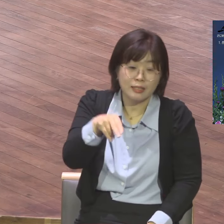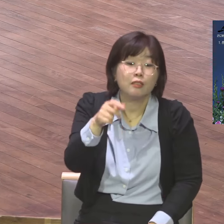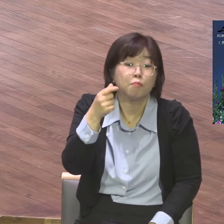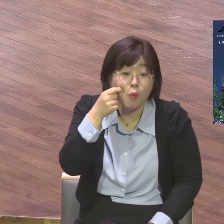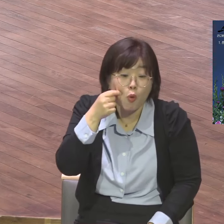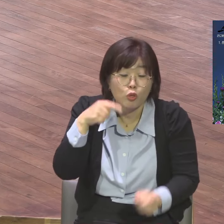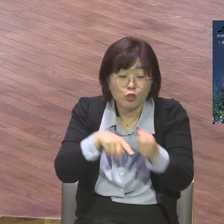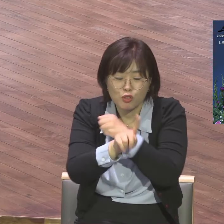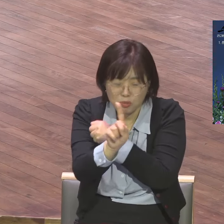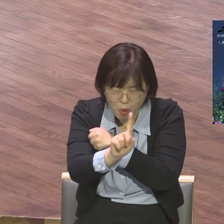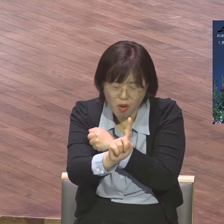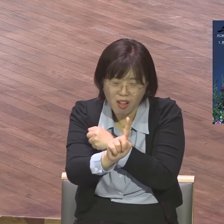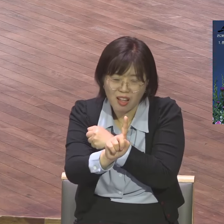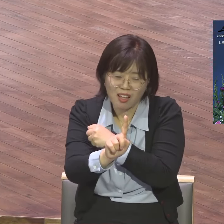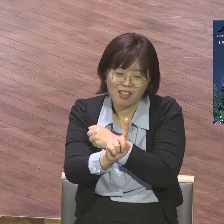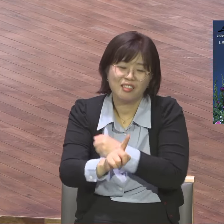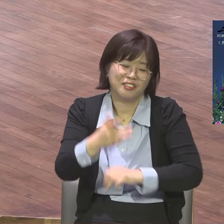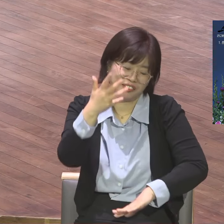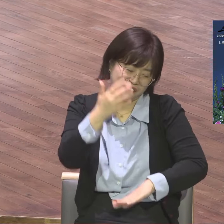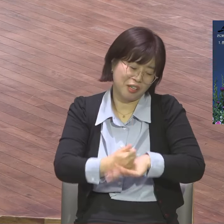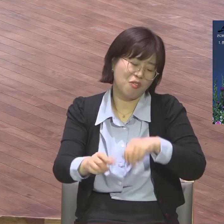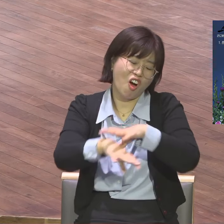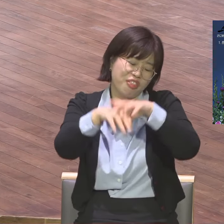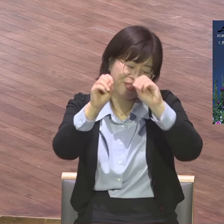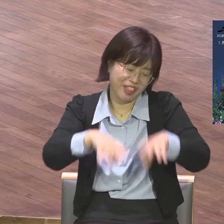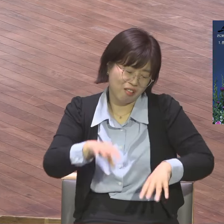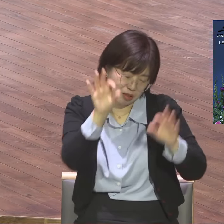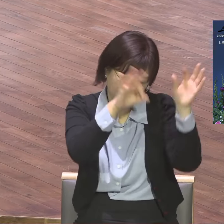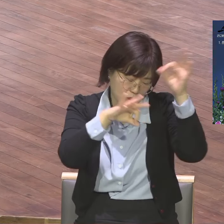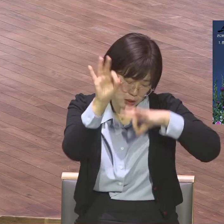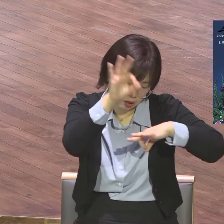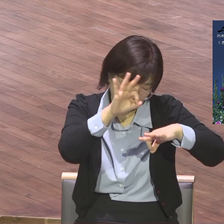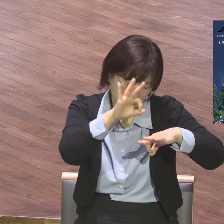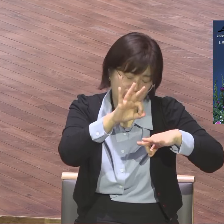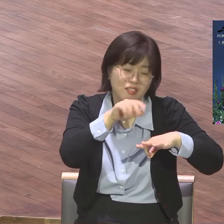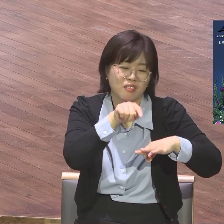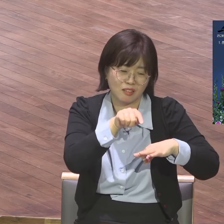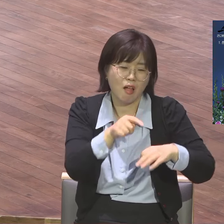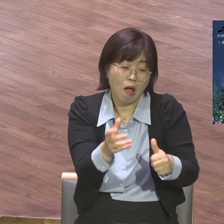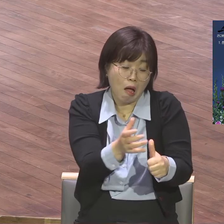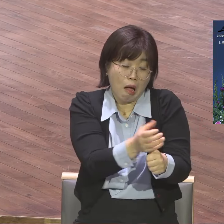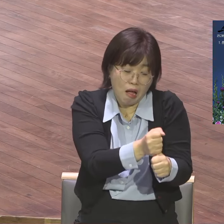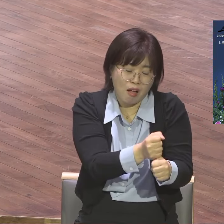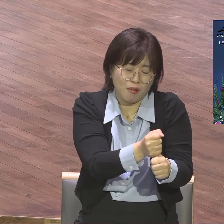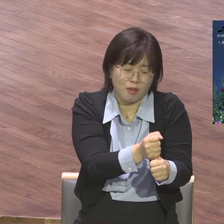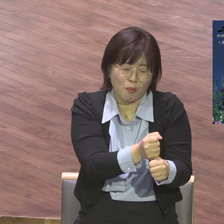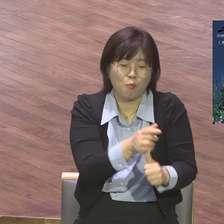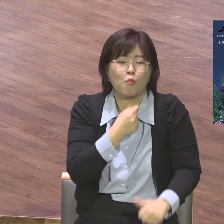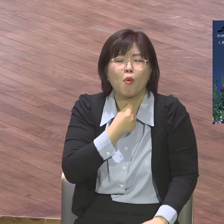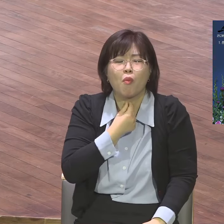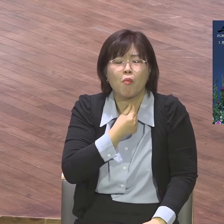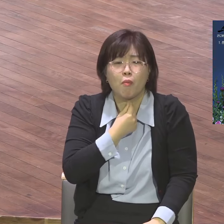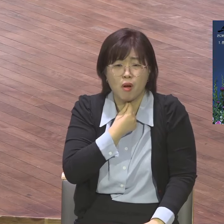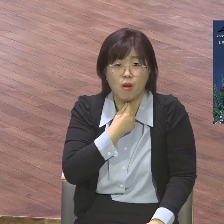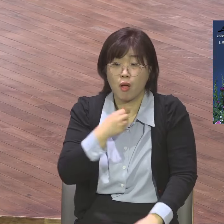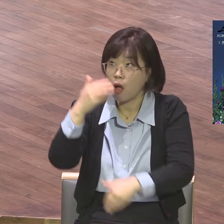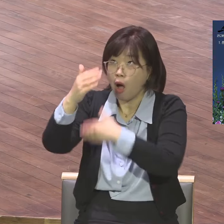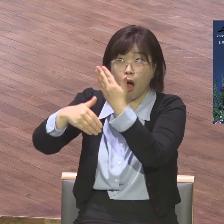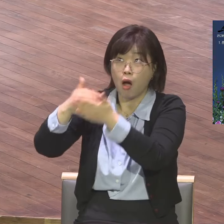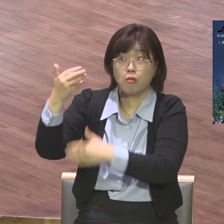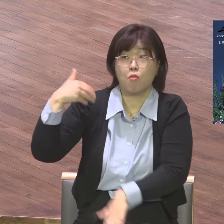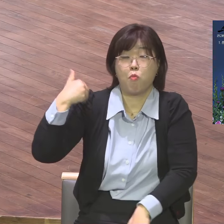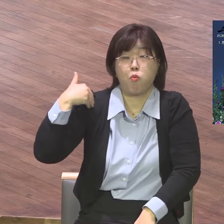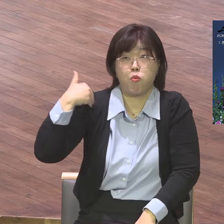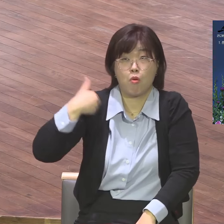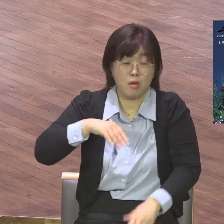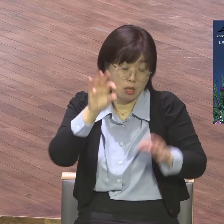창조주 하나님을 떠난 육신적이고 세속적인 삶을 사는 거, 하나님 없이 하는 거 결국 허무할